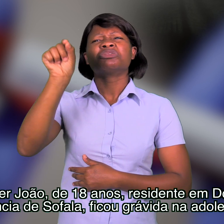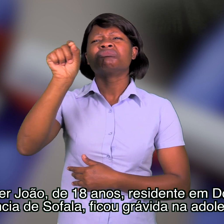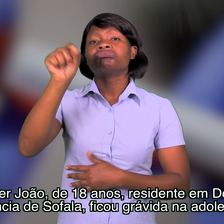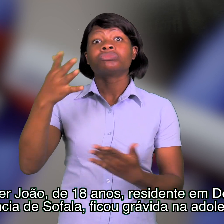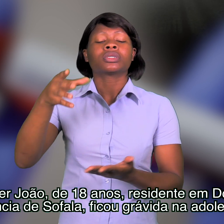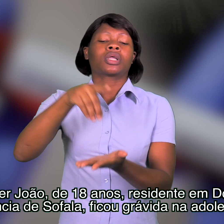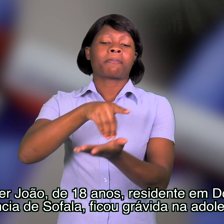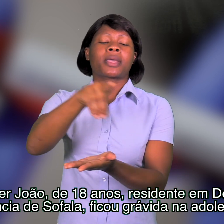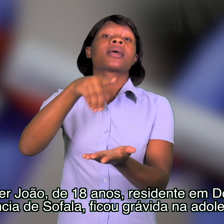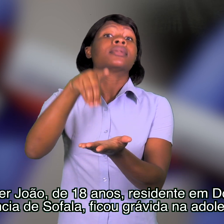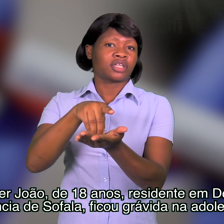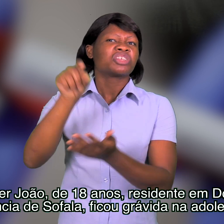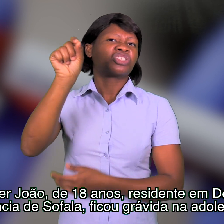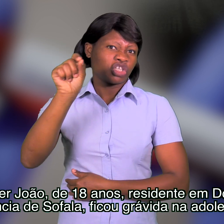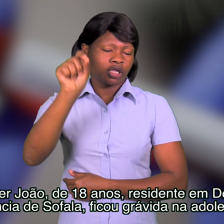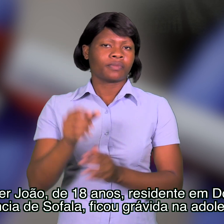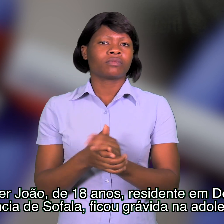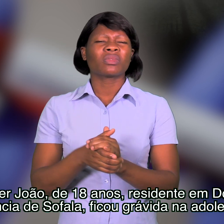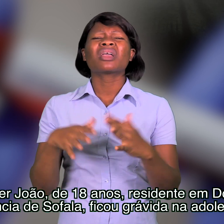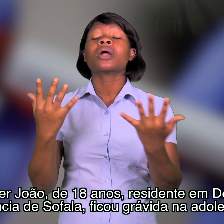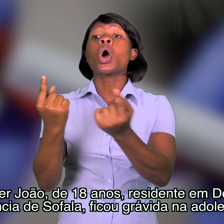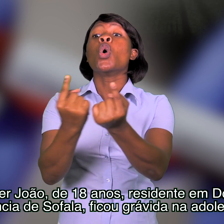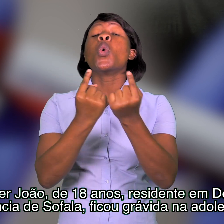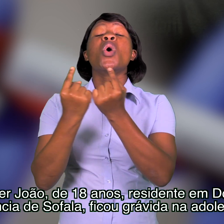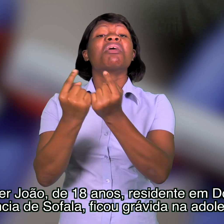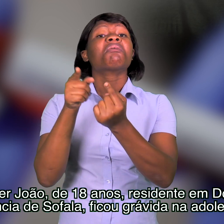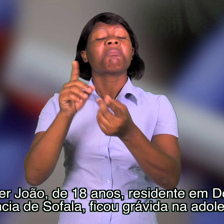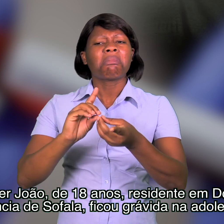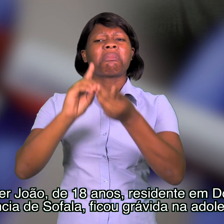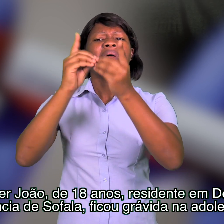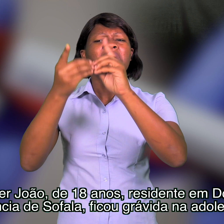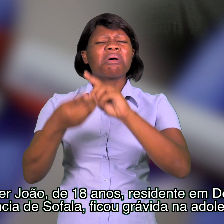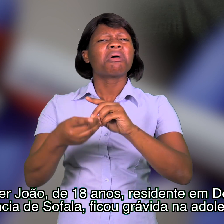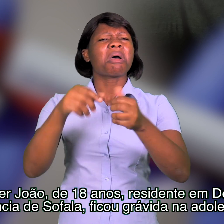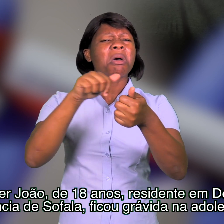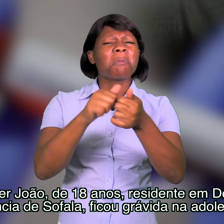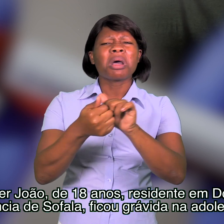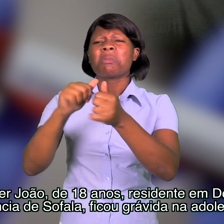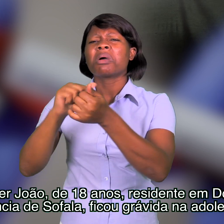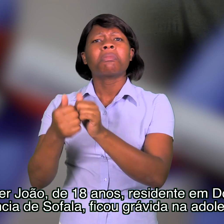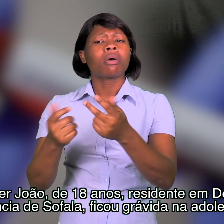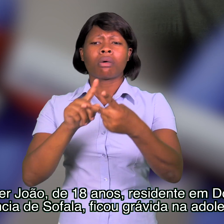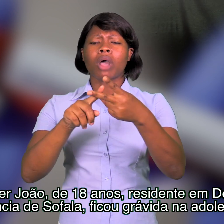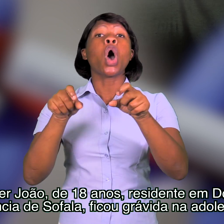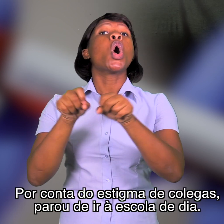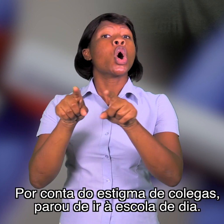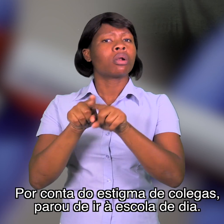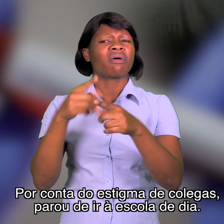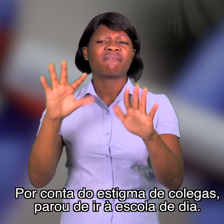Esther João, de 18 anos, residente em Dondo, província de Sofala, ficou grávida na adolescência. Por conta